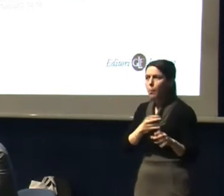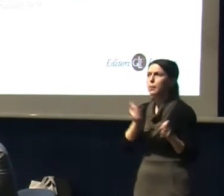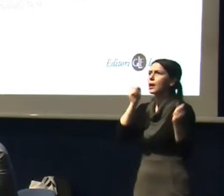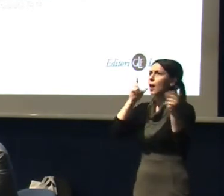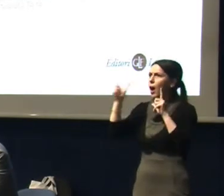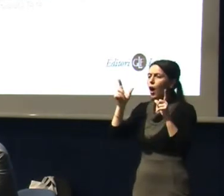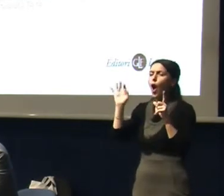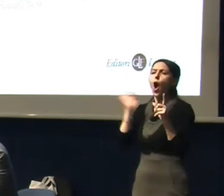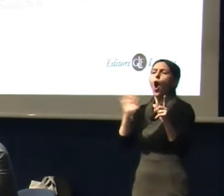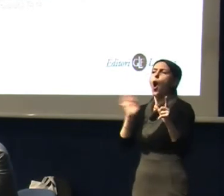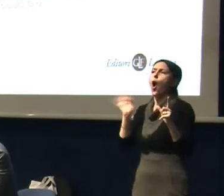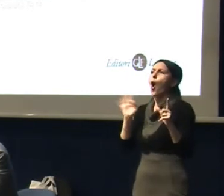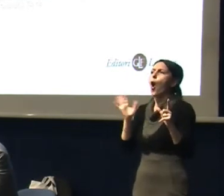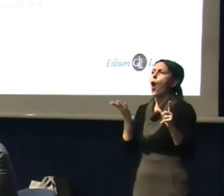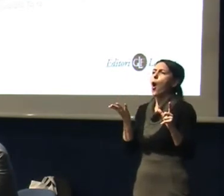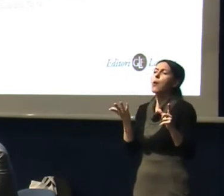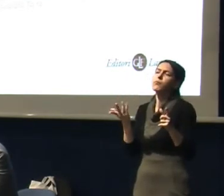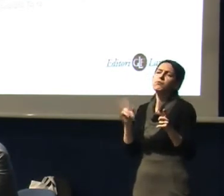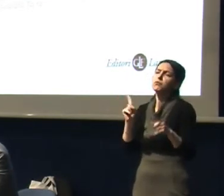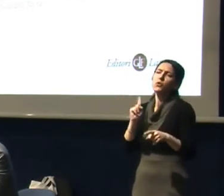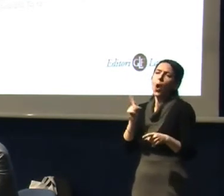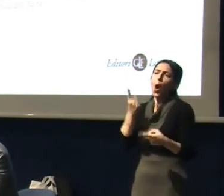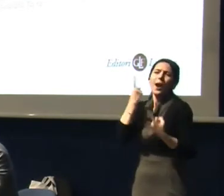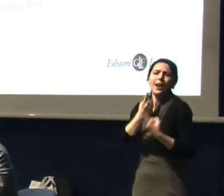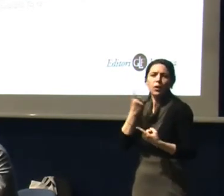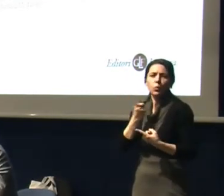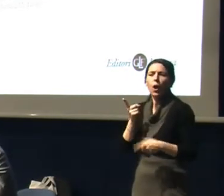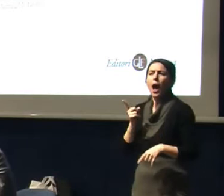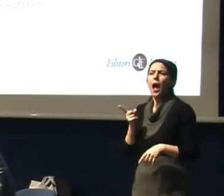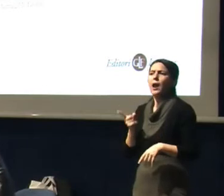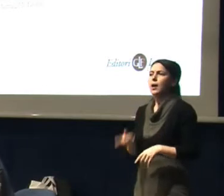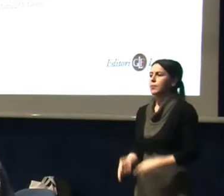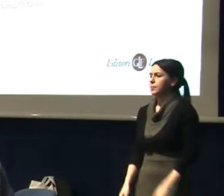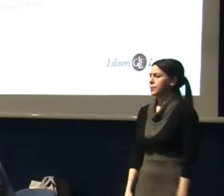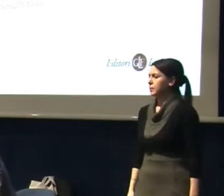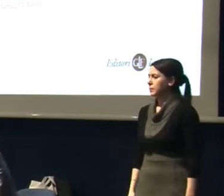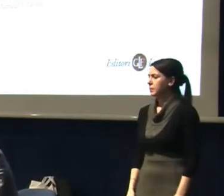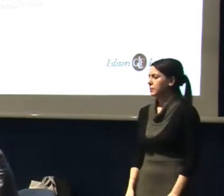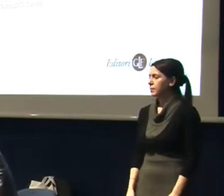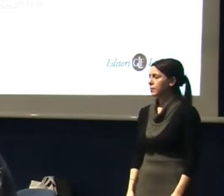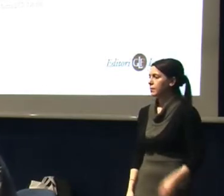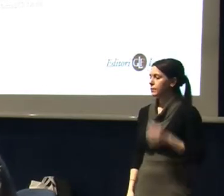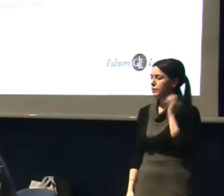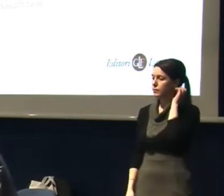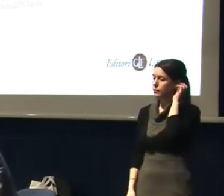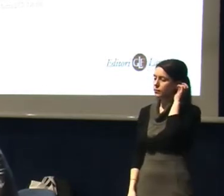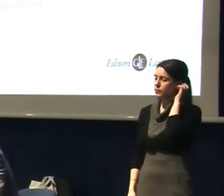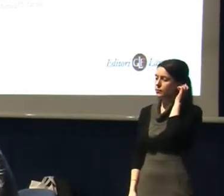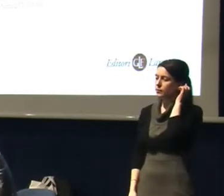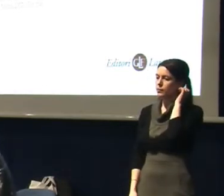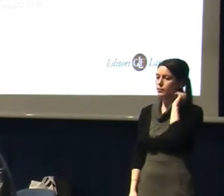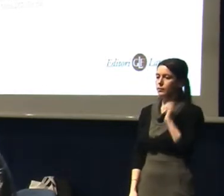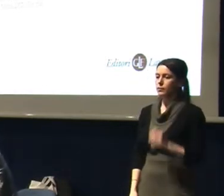ti è sembrato nell'ordine nella natura delle cose ne avresti fatto uguale anche tu ma